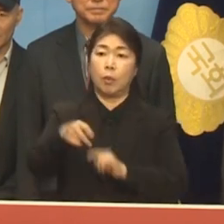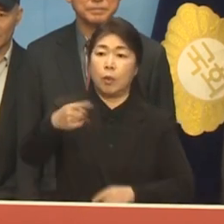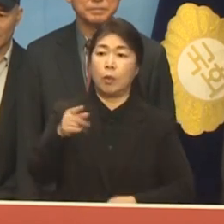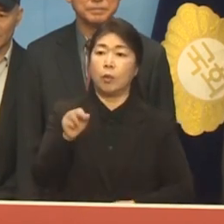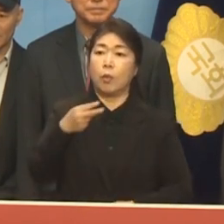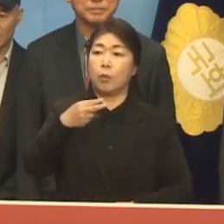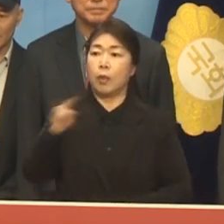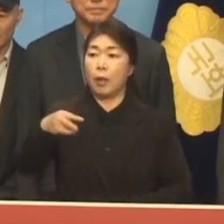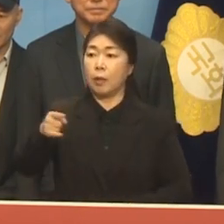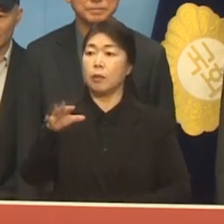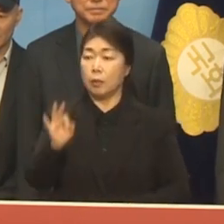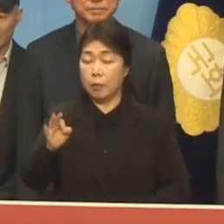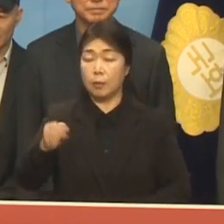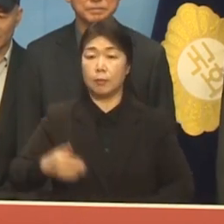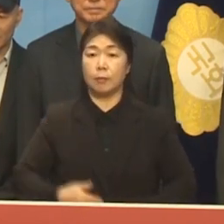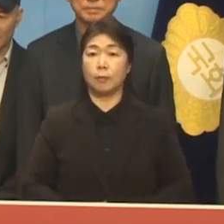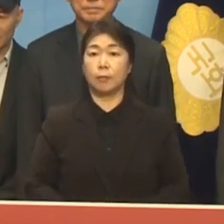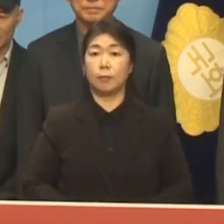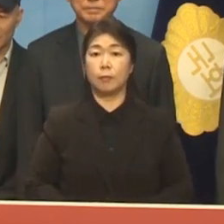송대성 대표님입니다.